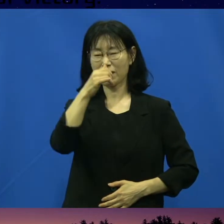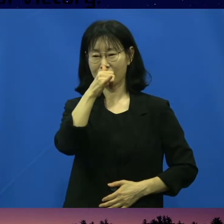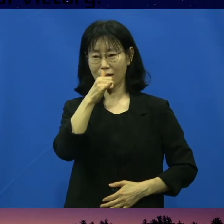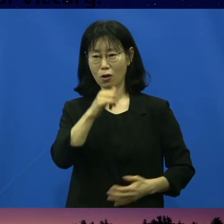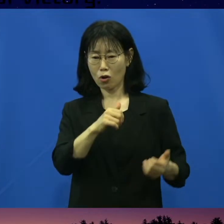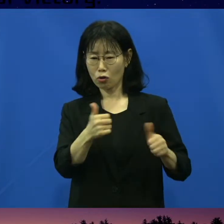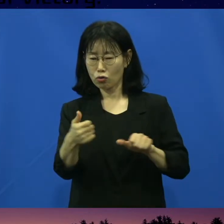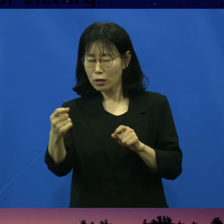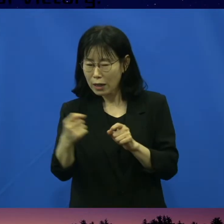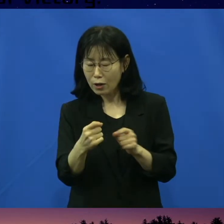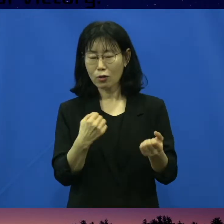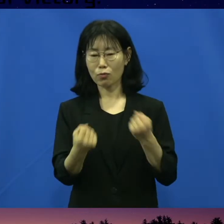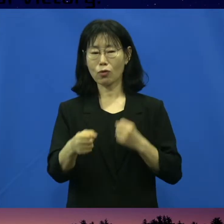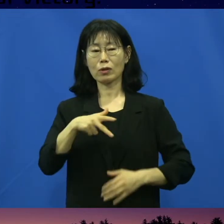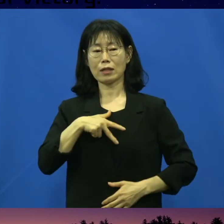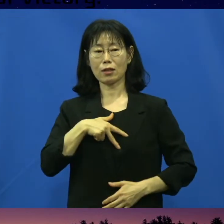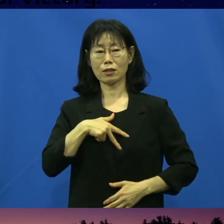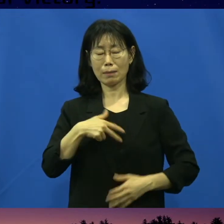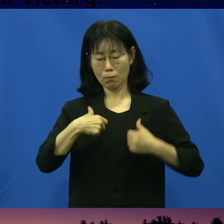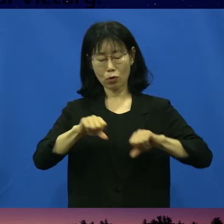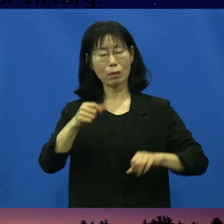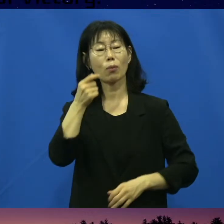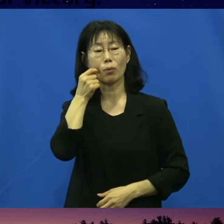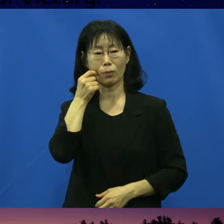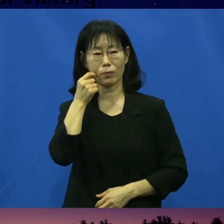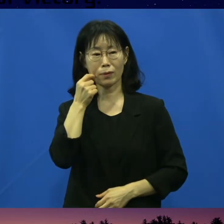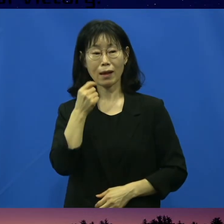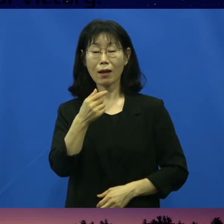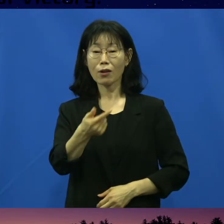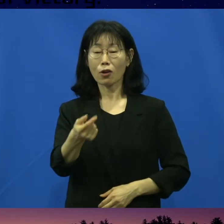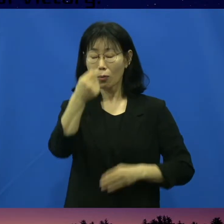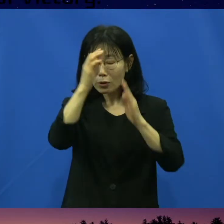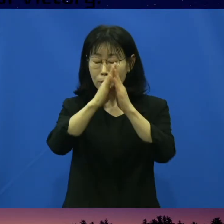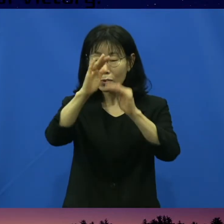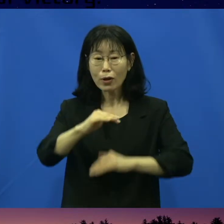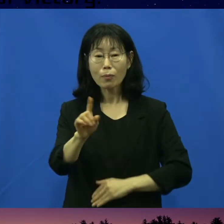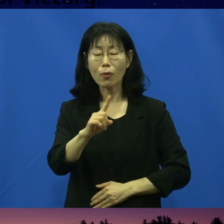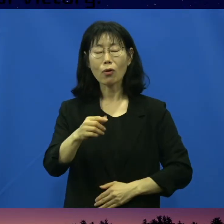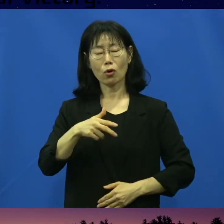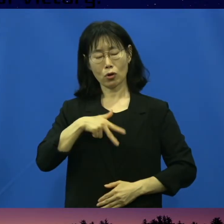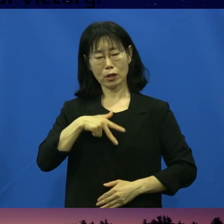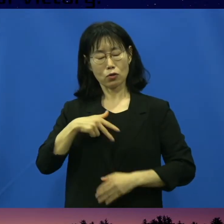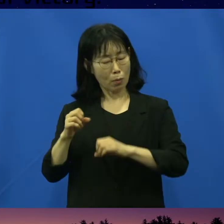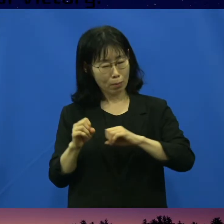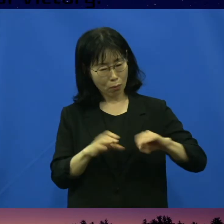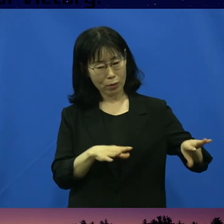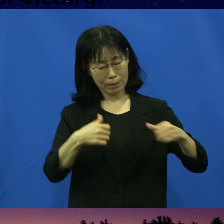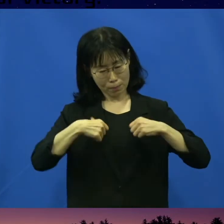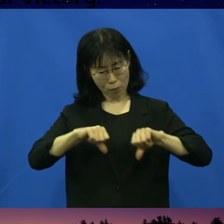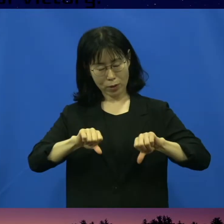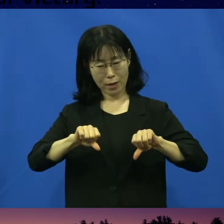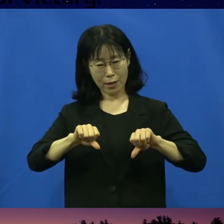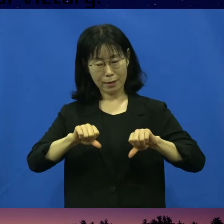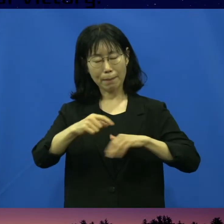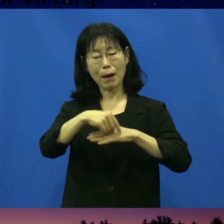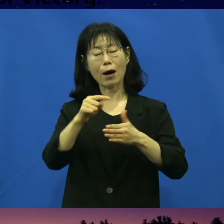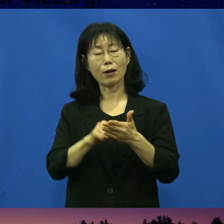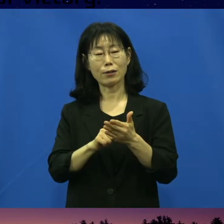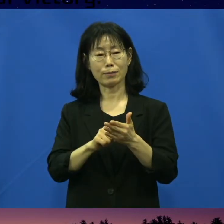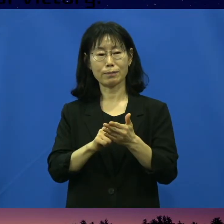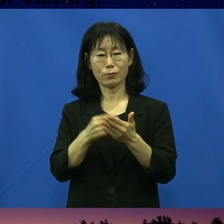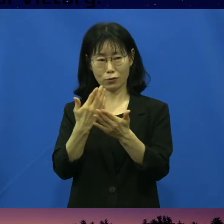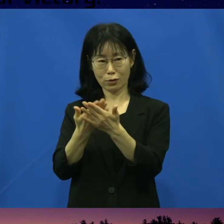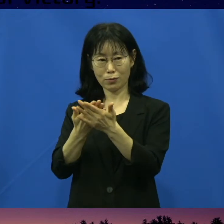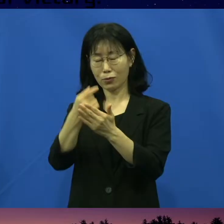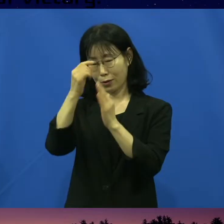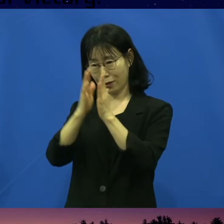남아있어요. 오늘 이 밤에 기도할 때 하나님 자존심 죽여주십시오. 그 자존심 때문에 진짜 손해보는 게 너무